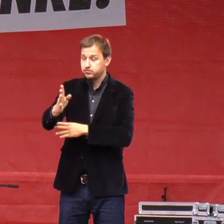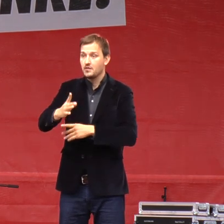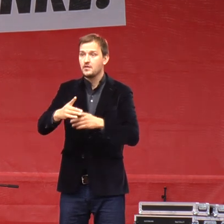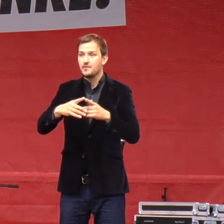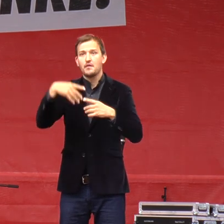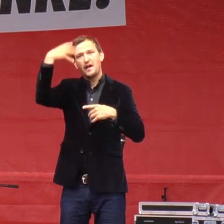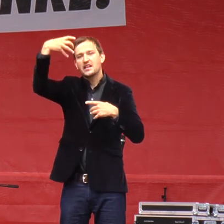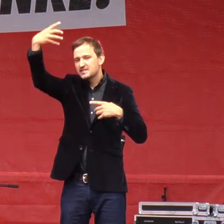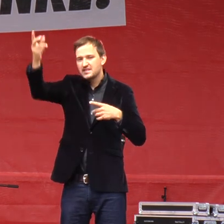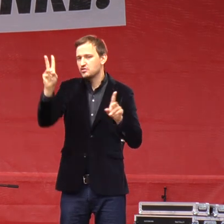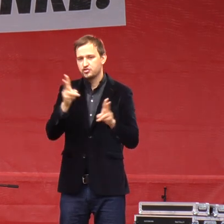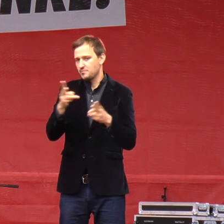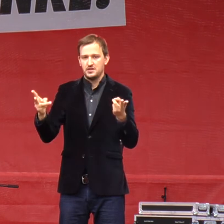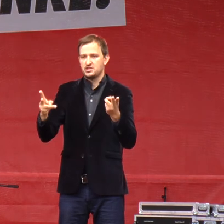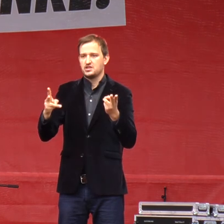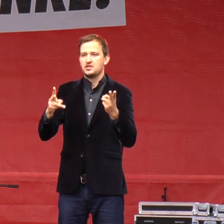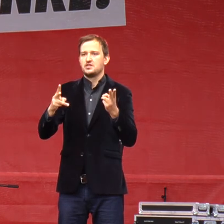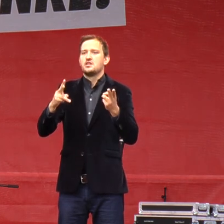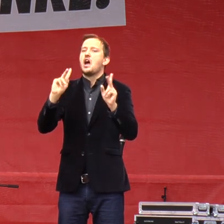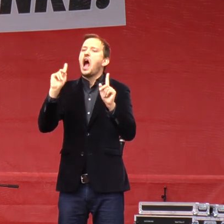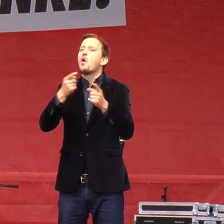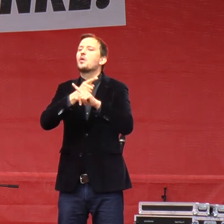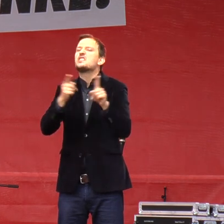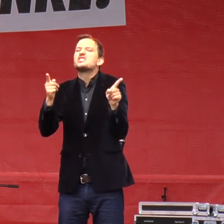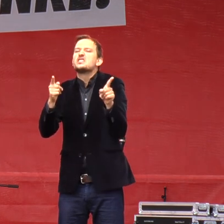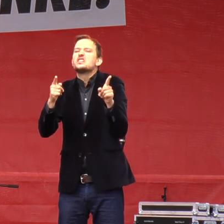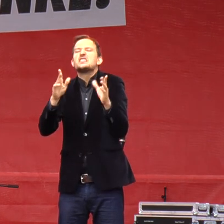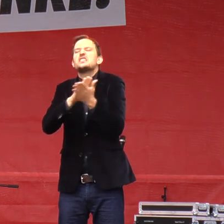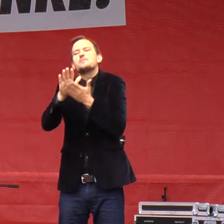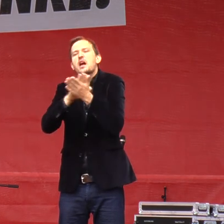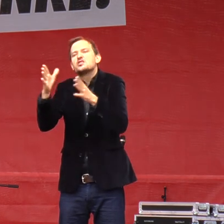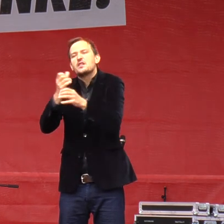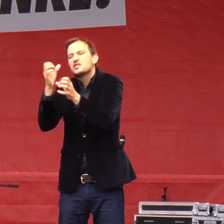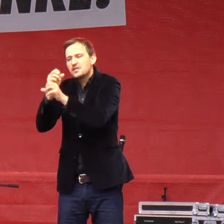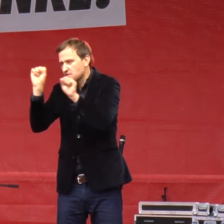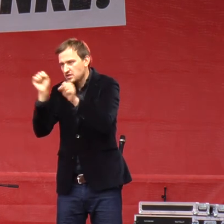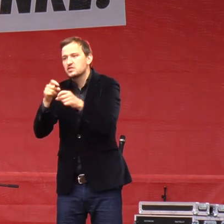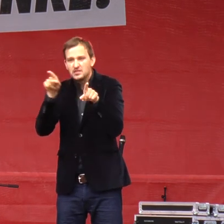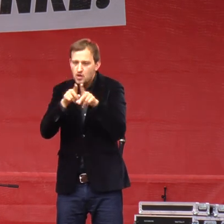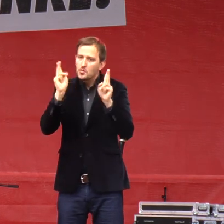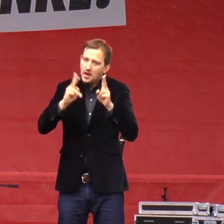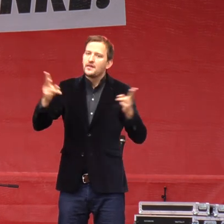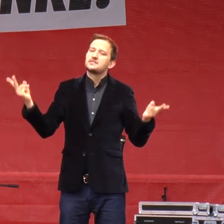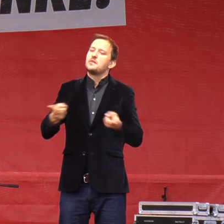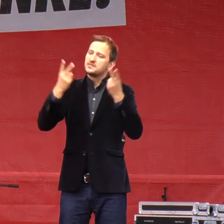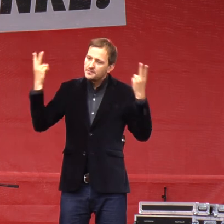keine Fantastereien und auch keine unüberwindbaren Hürden, sondern das sind eigentlich Selbstverständlichkeiten.